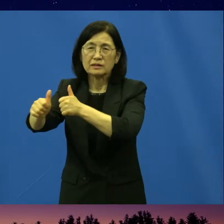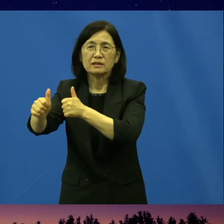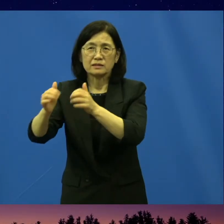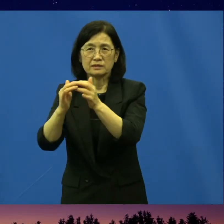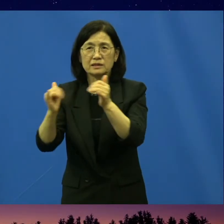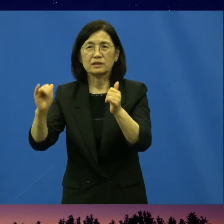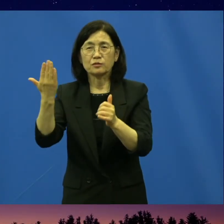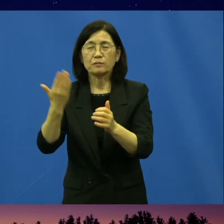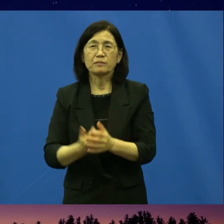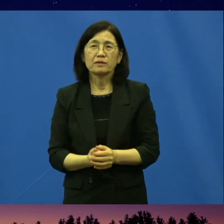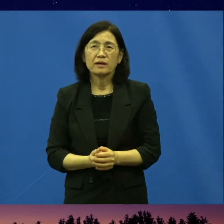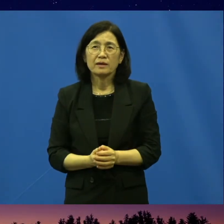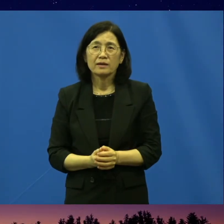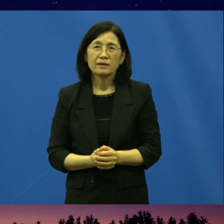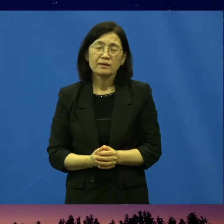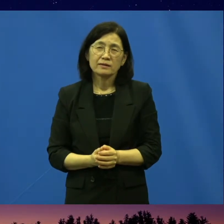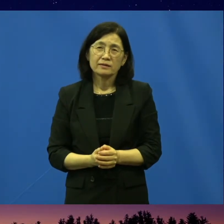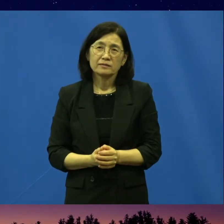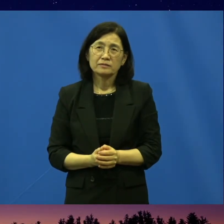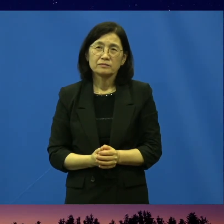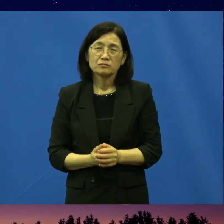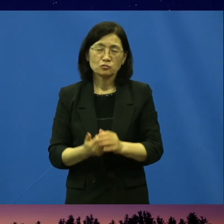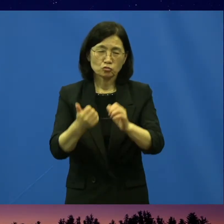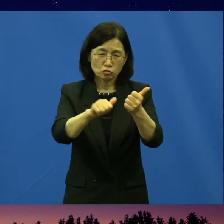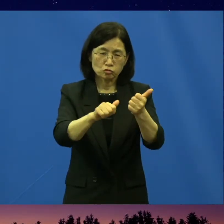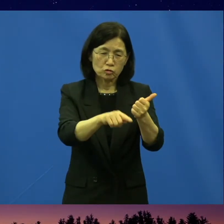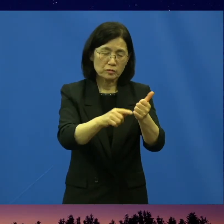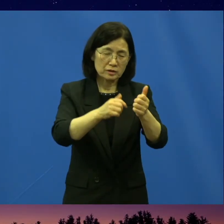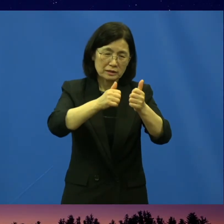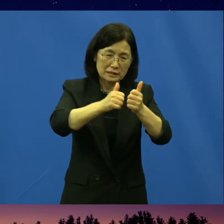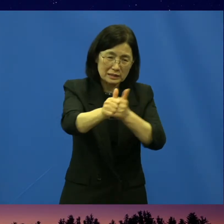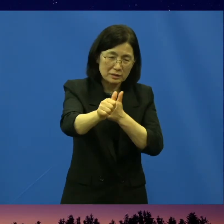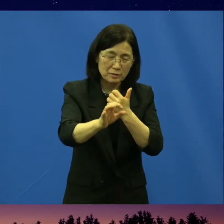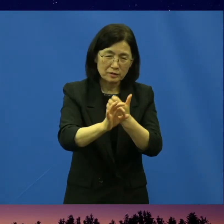죽음의 두려움을 이기면요, 다른 것은 개임이 안 돼요.